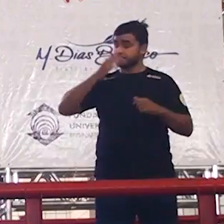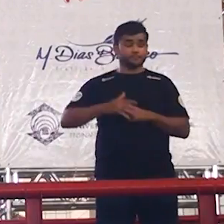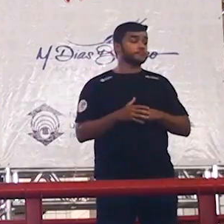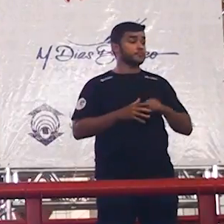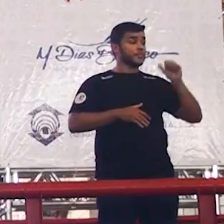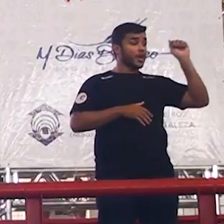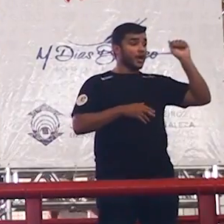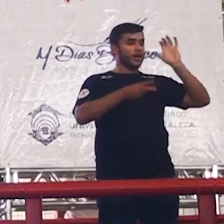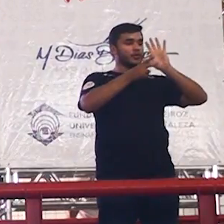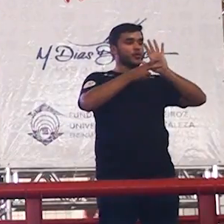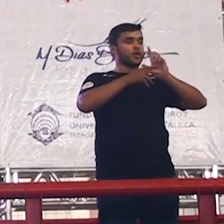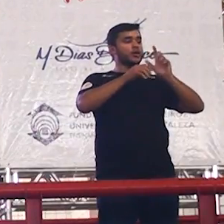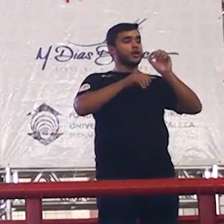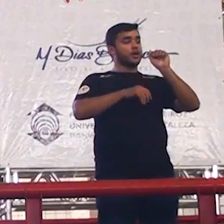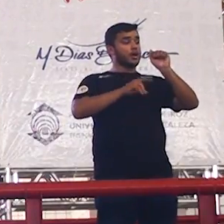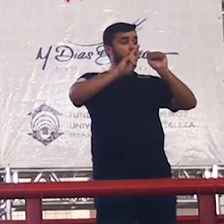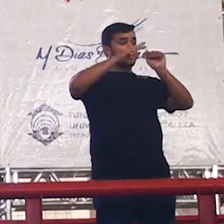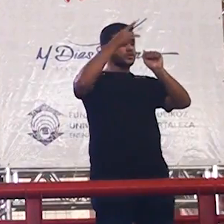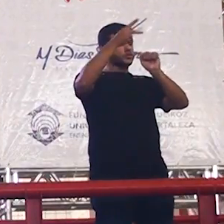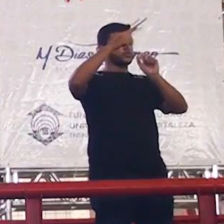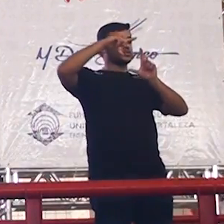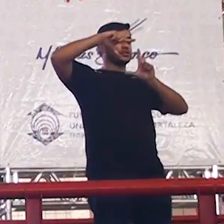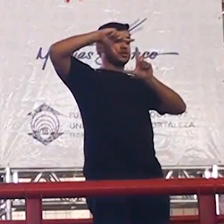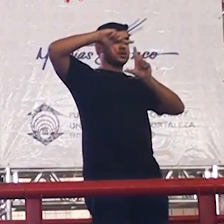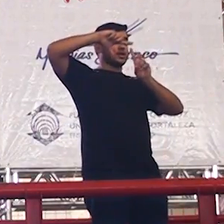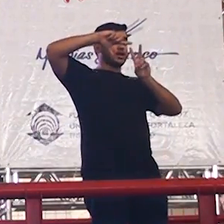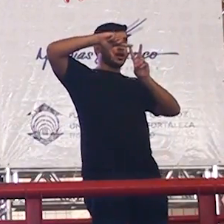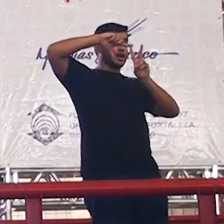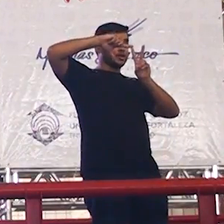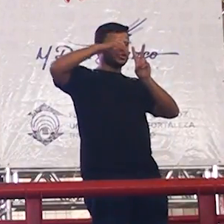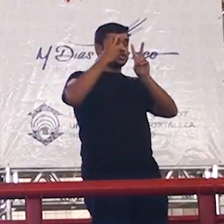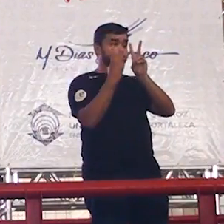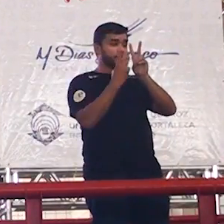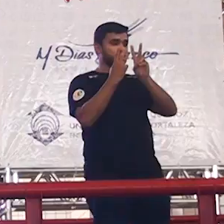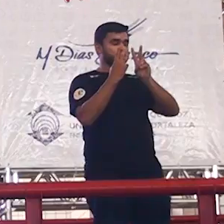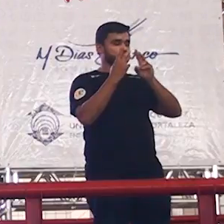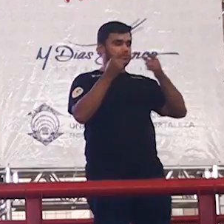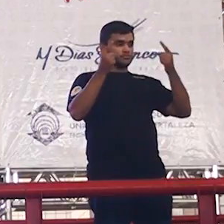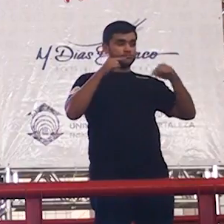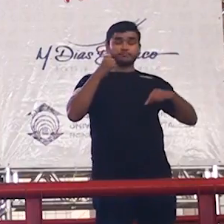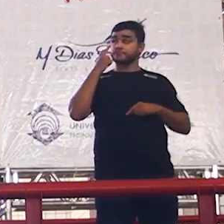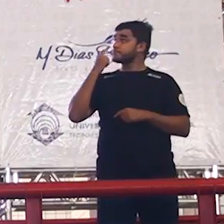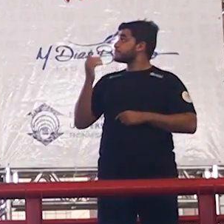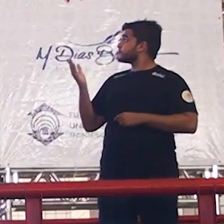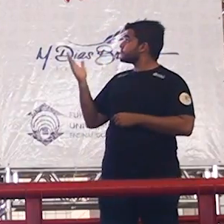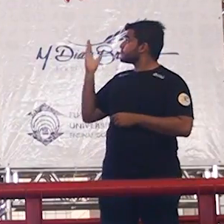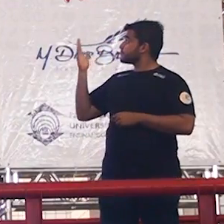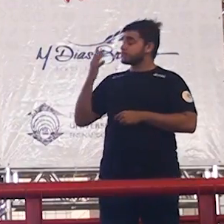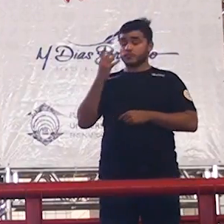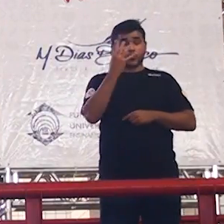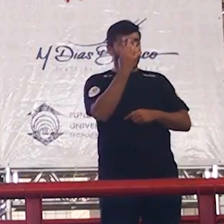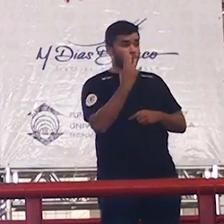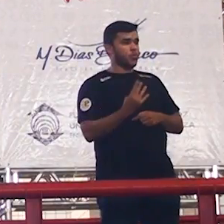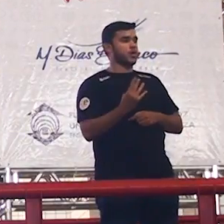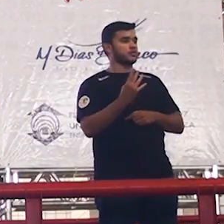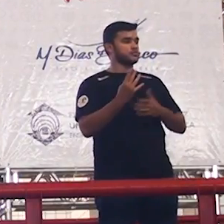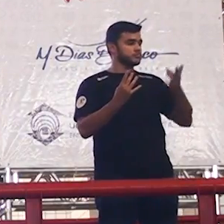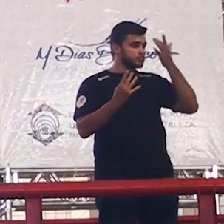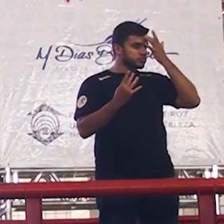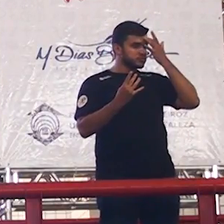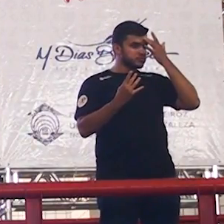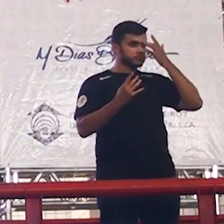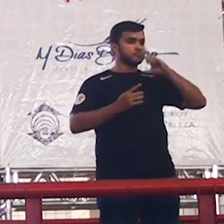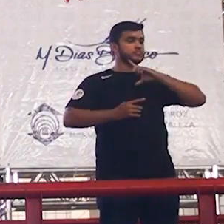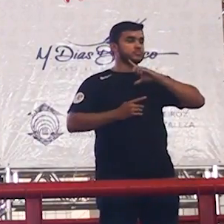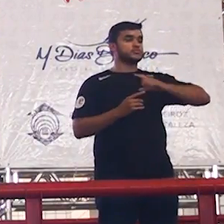que você vai usar. Então, você não pode esquecer a fórmula do triângulo equilátero. É o lado do triângulo ao